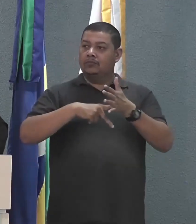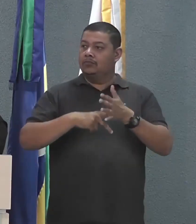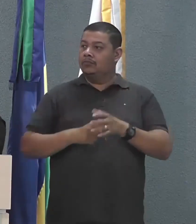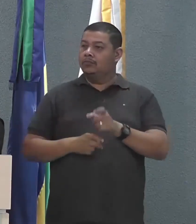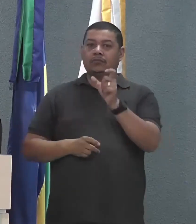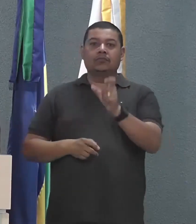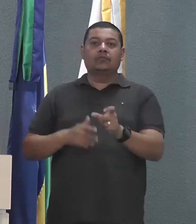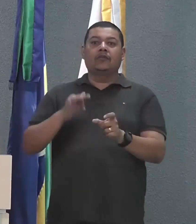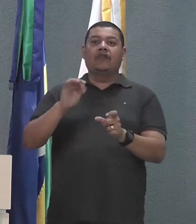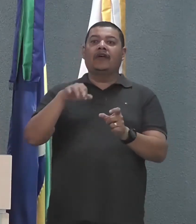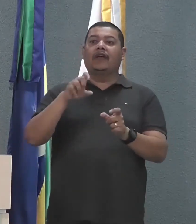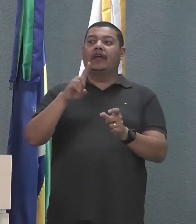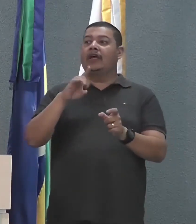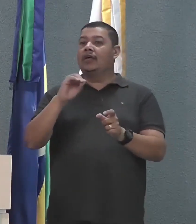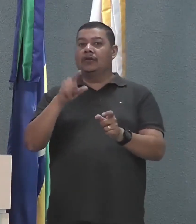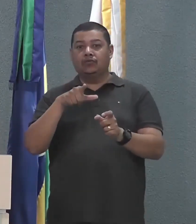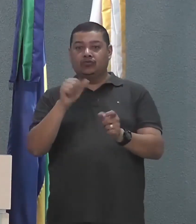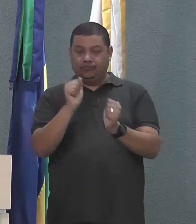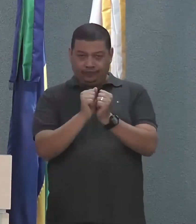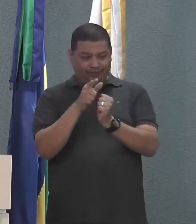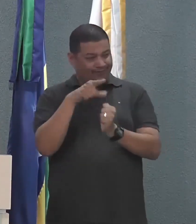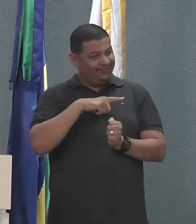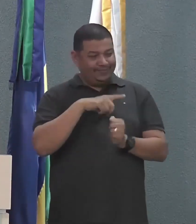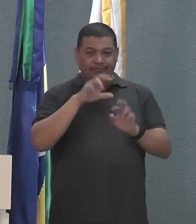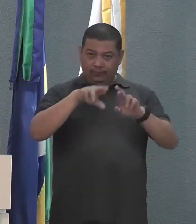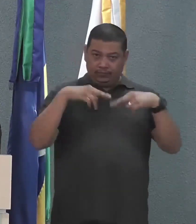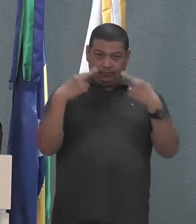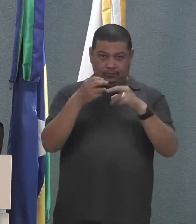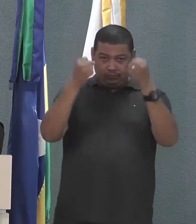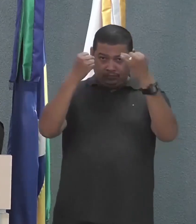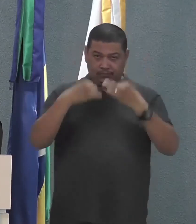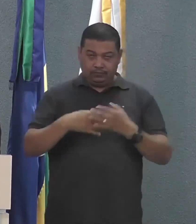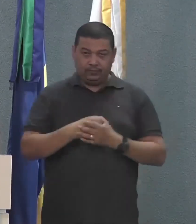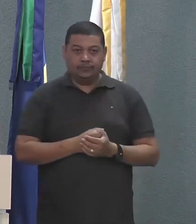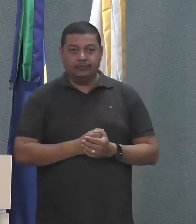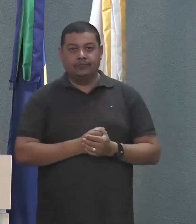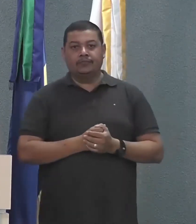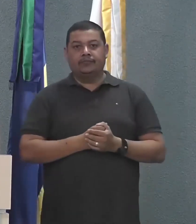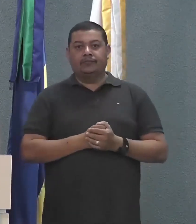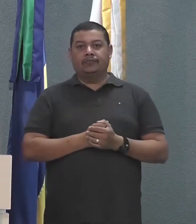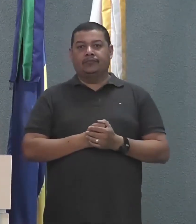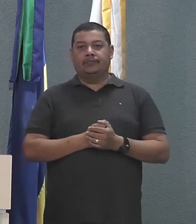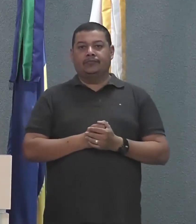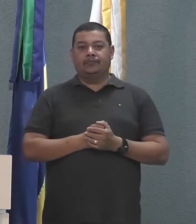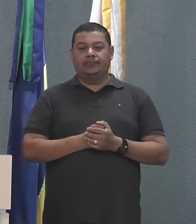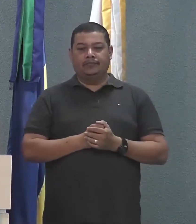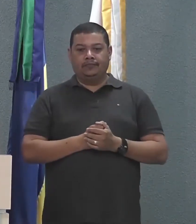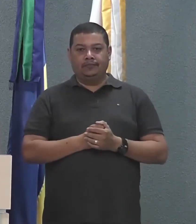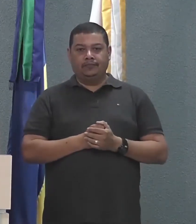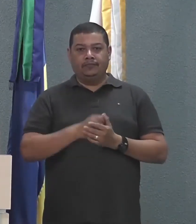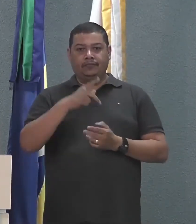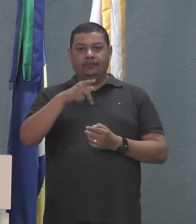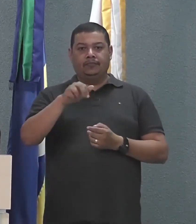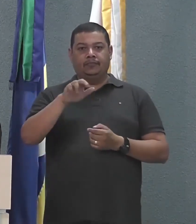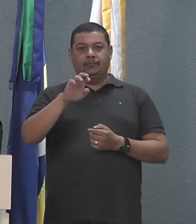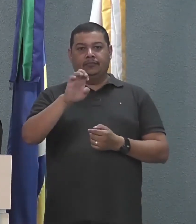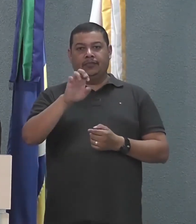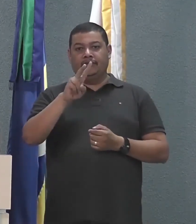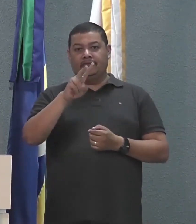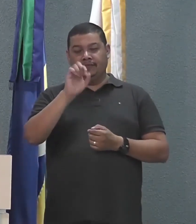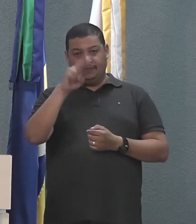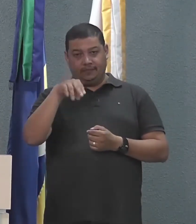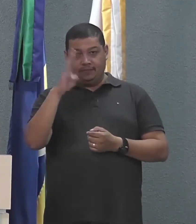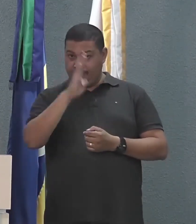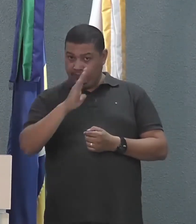um lutador, parabéns. Nós fizemos uma reunião sobre o Previne Brasil e conseguimos chegar a um mínimo denominador